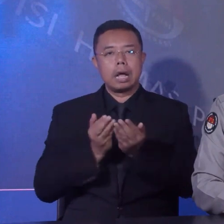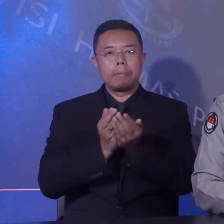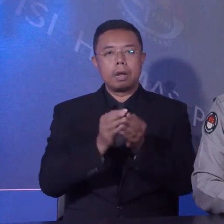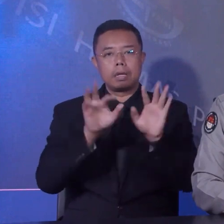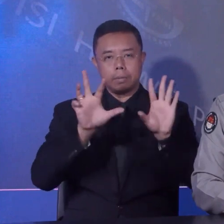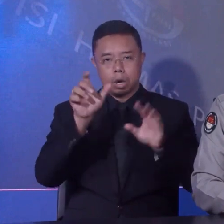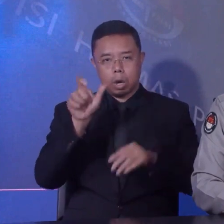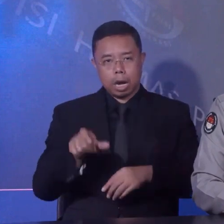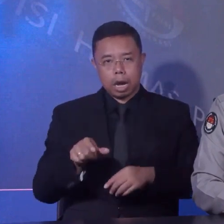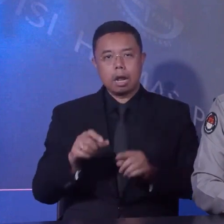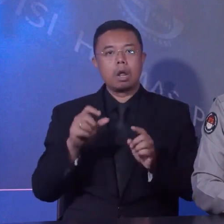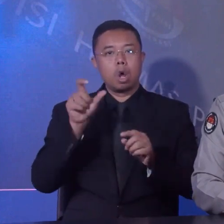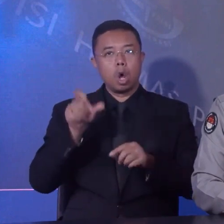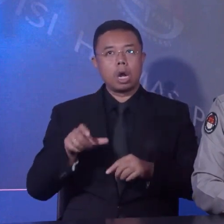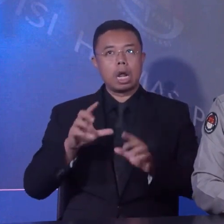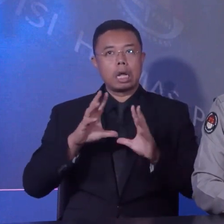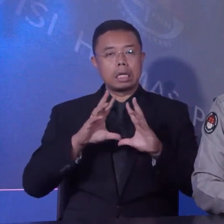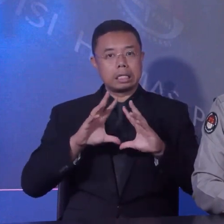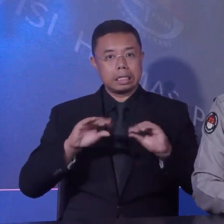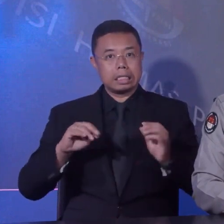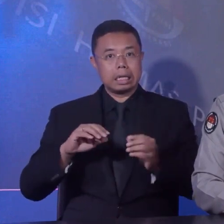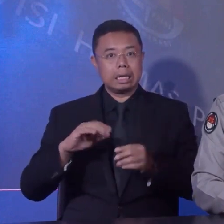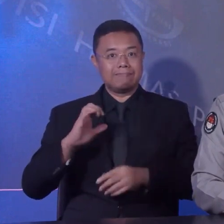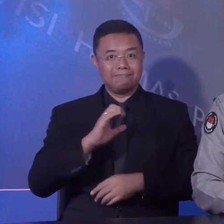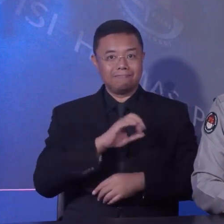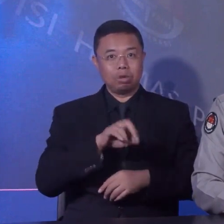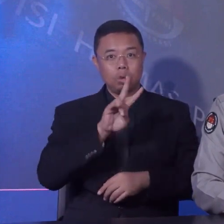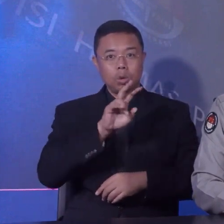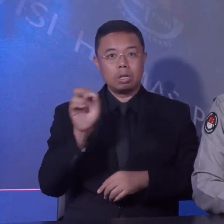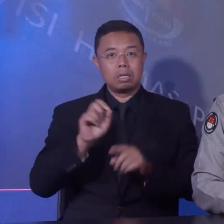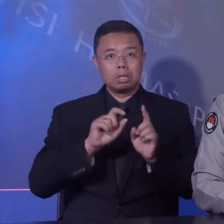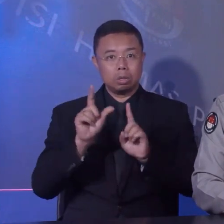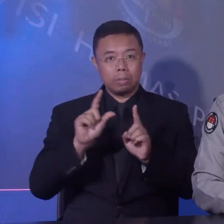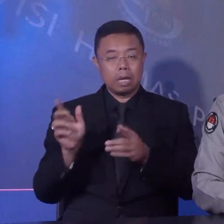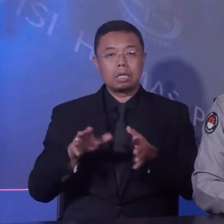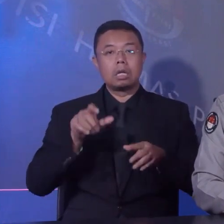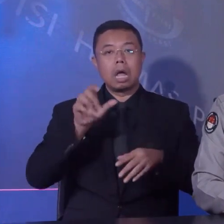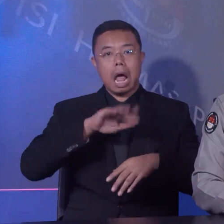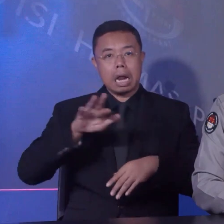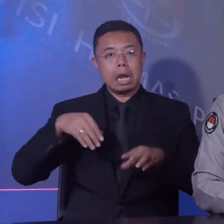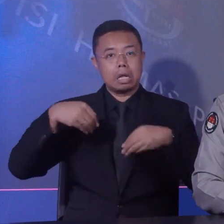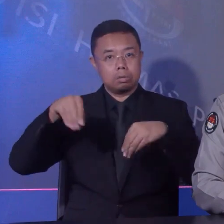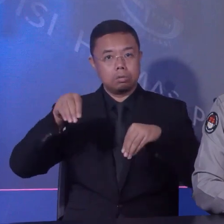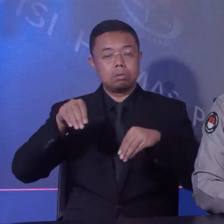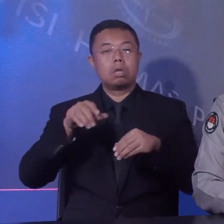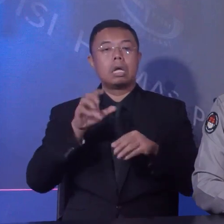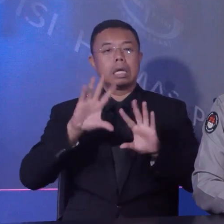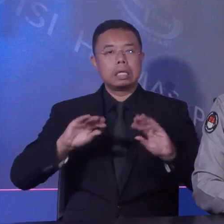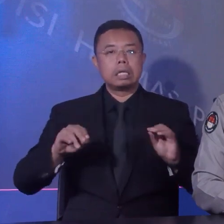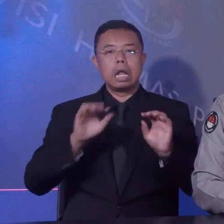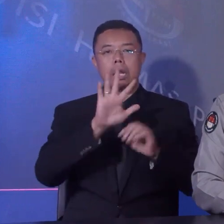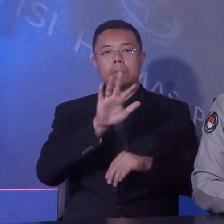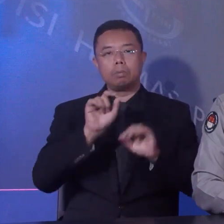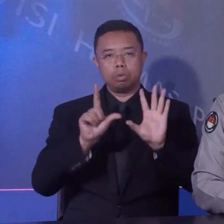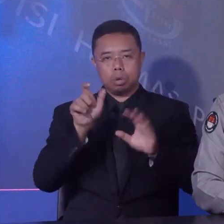9 PSK sebanyak 217 eksploitasi anak sebanyak 57